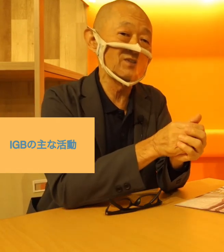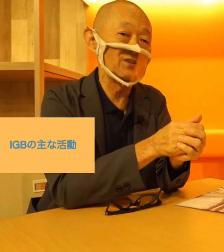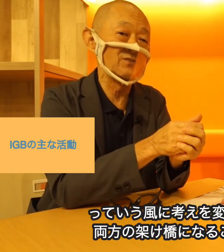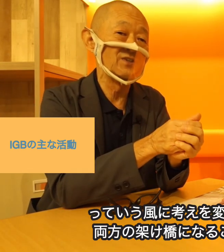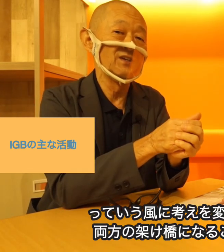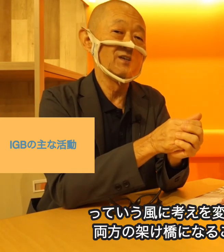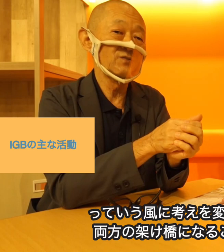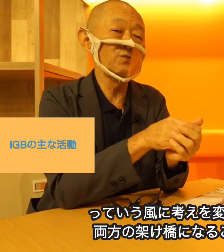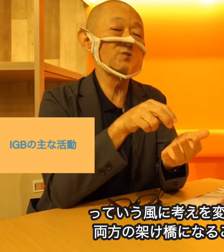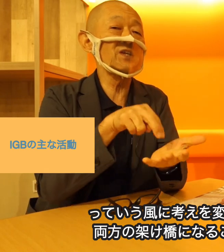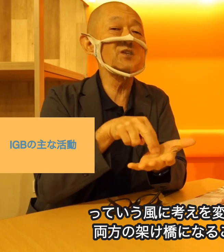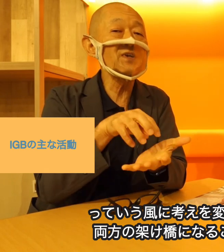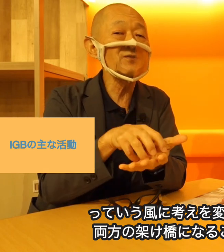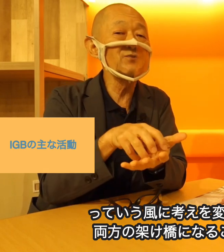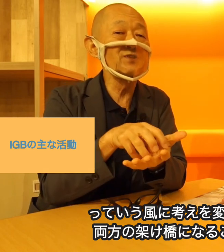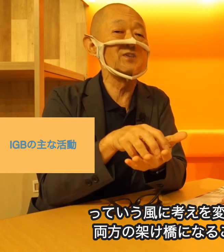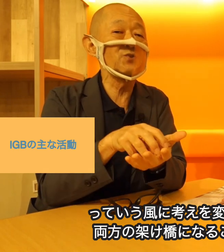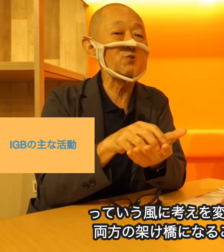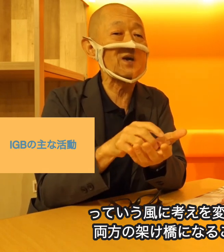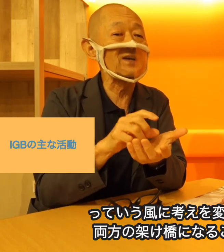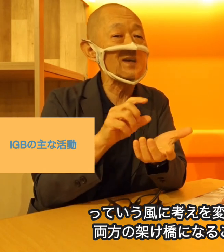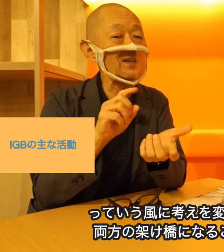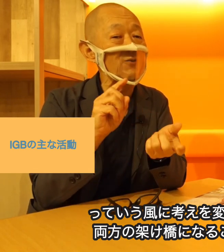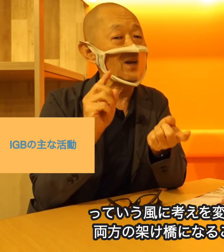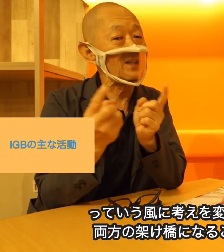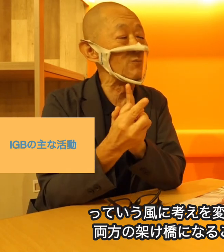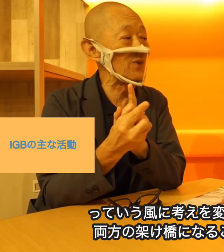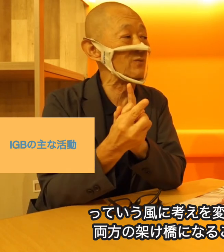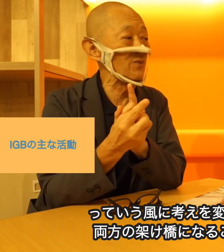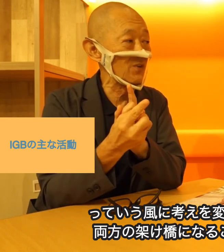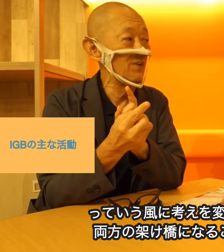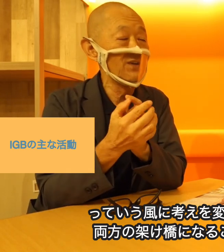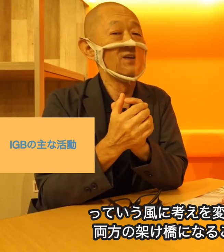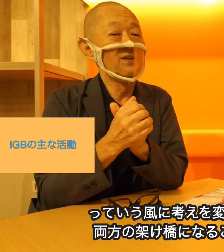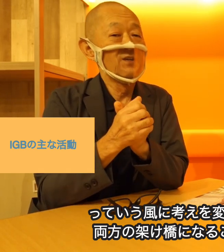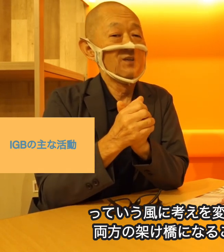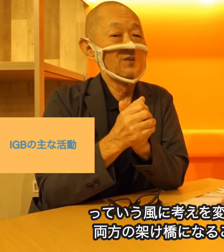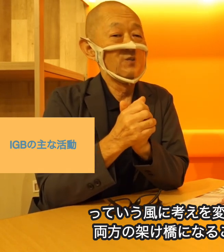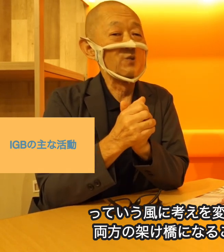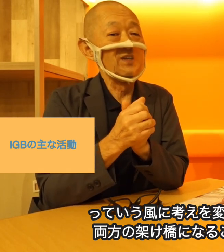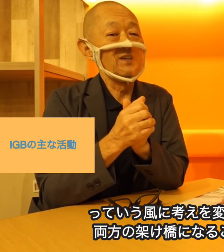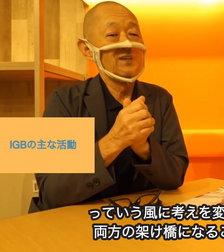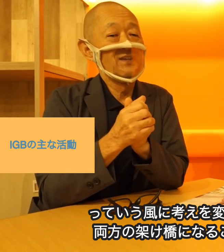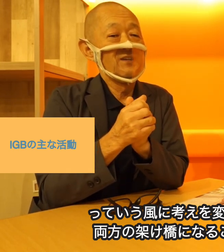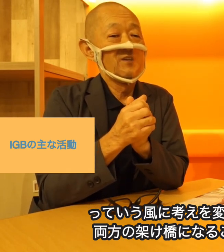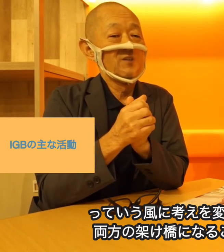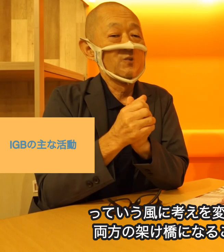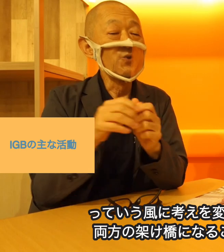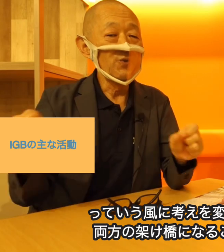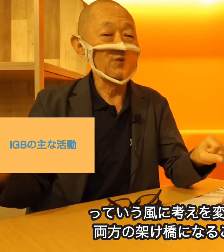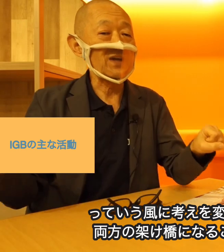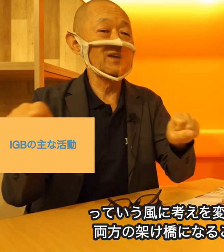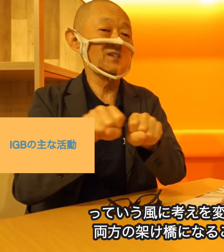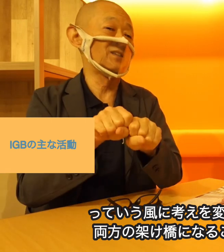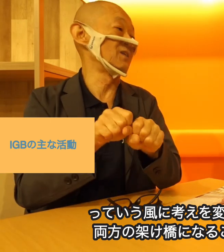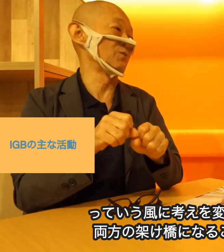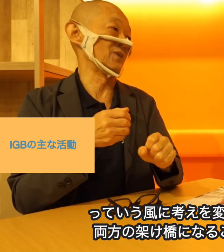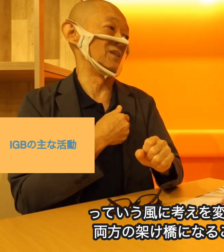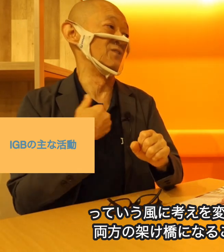ていう、そういう立場っていうふうにちょっと考え方を変えてもらうと、より両方の架け橋になることができると